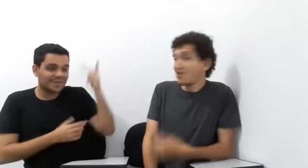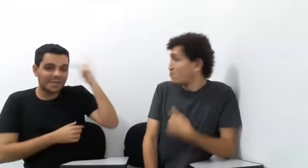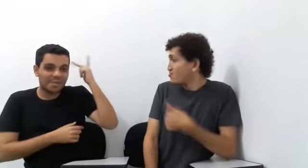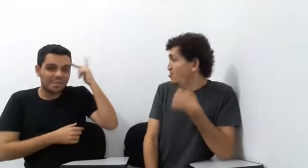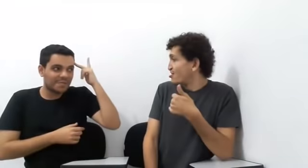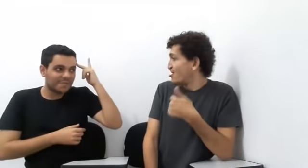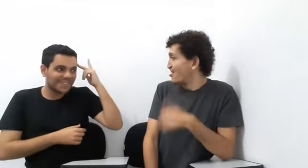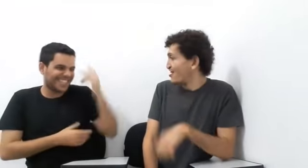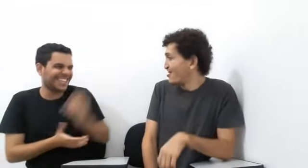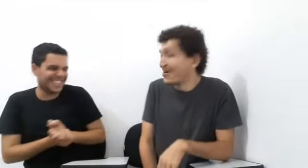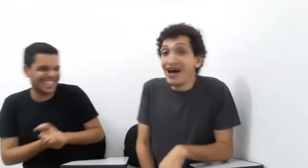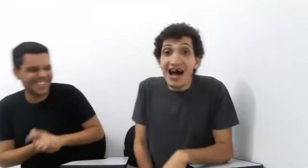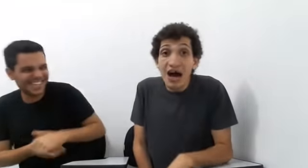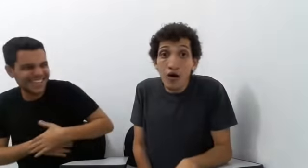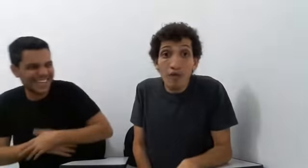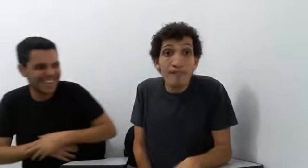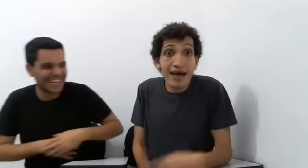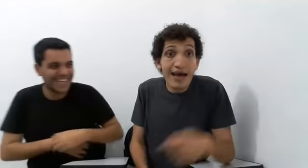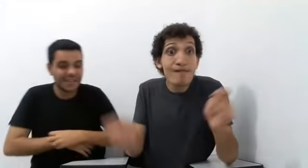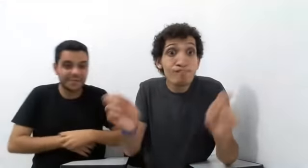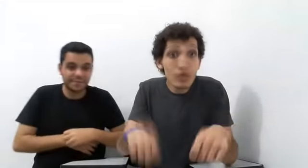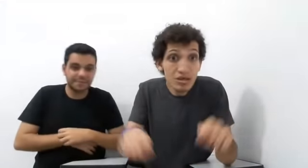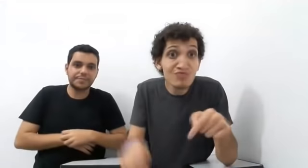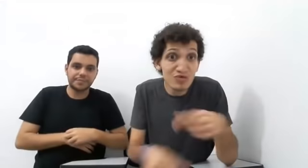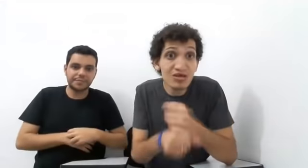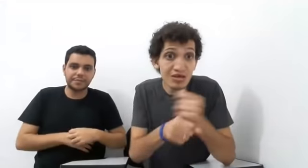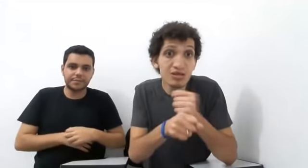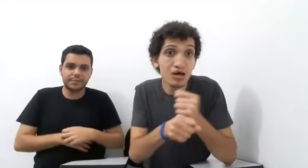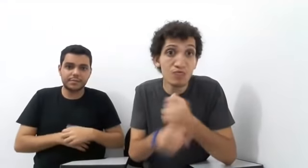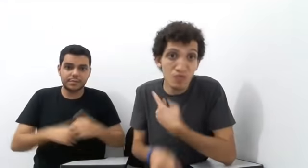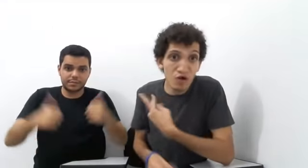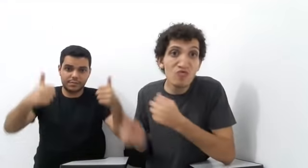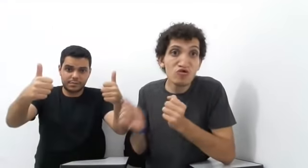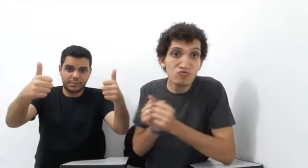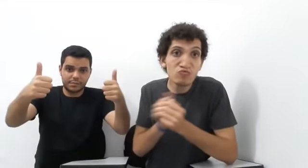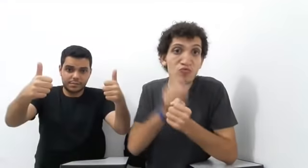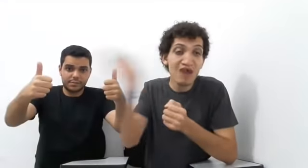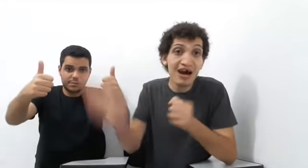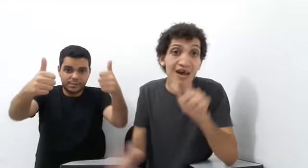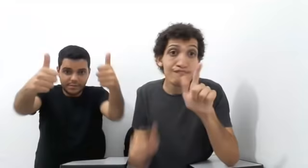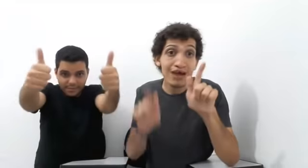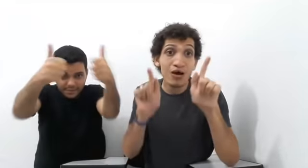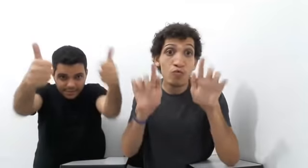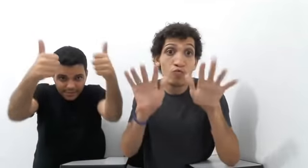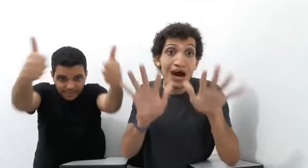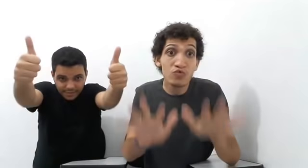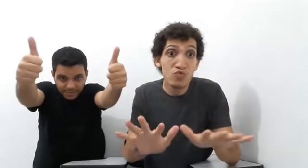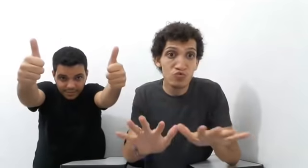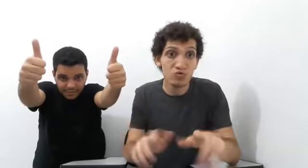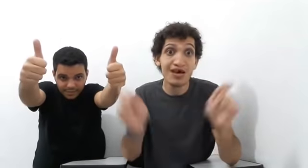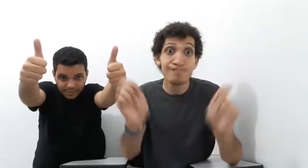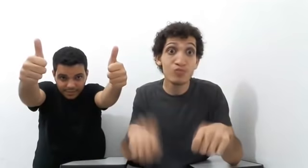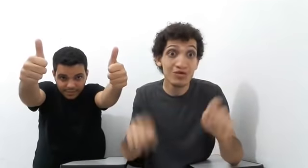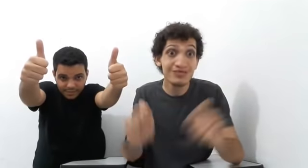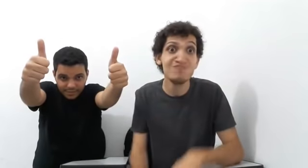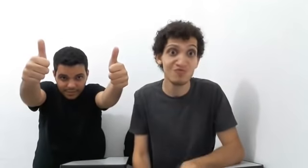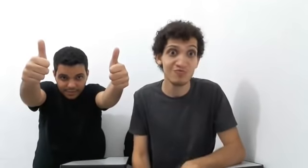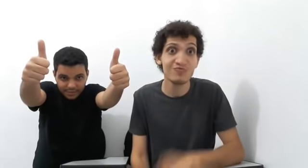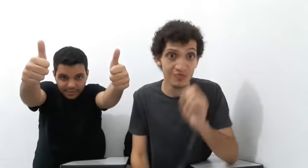primeiro? É possível que esse ano nós dois juntos vá para Guarulhos. É possível.